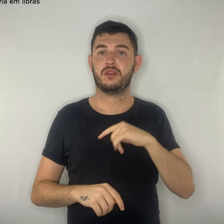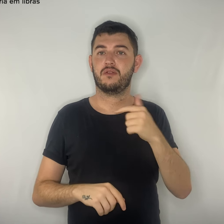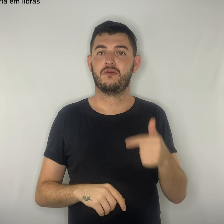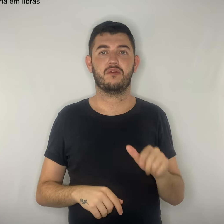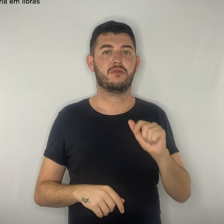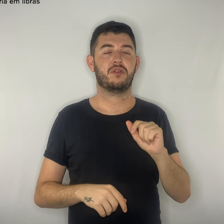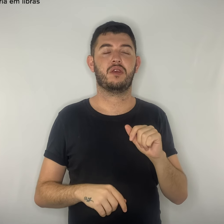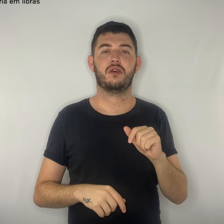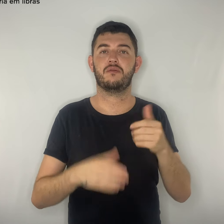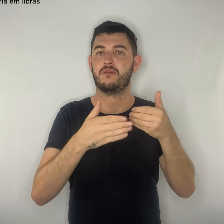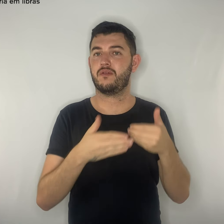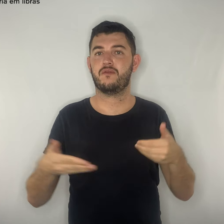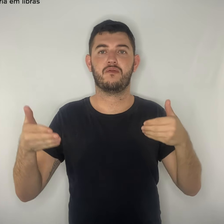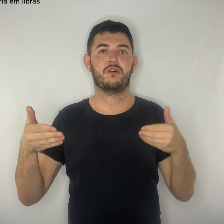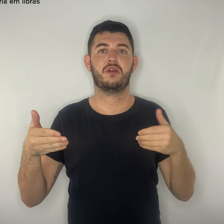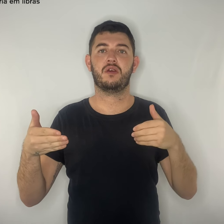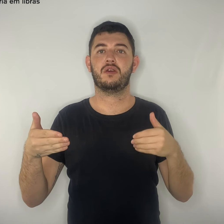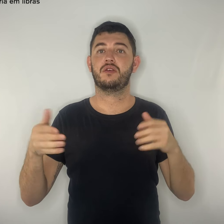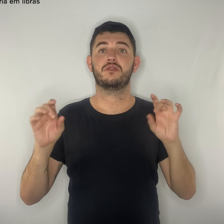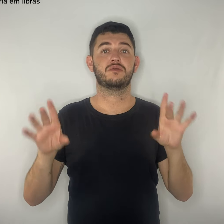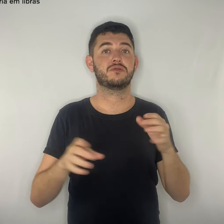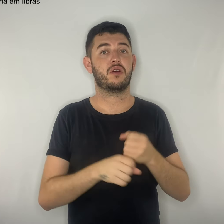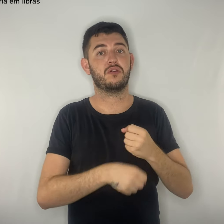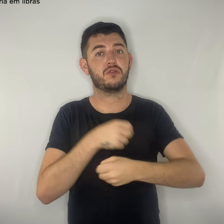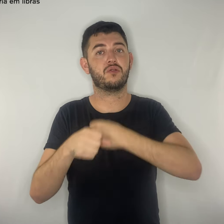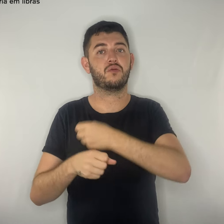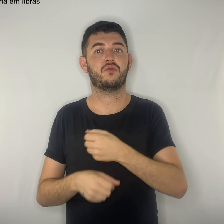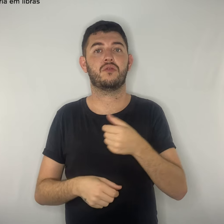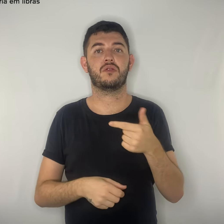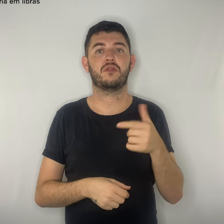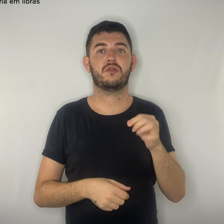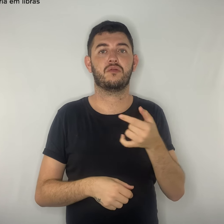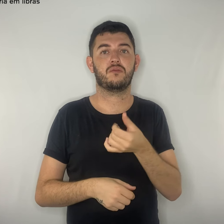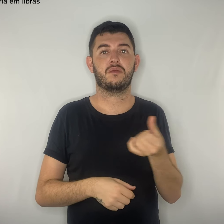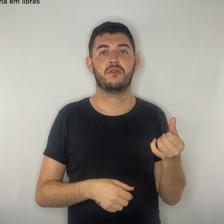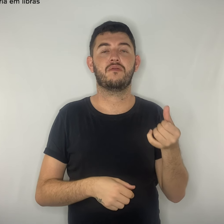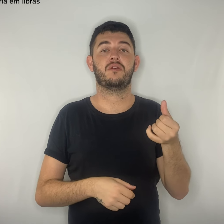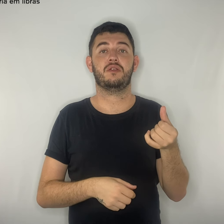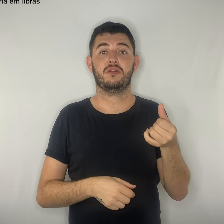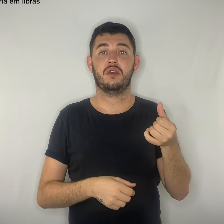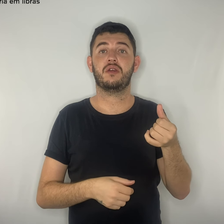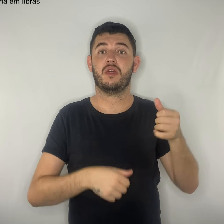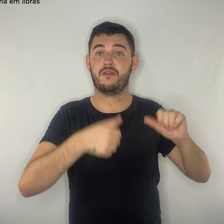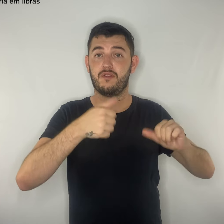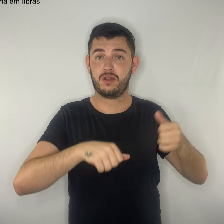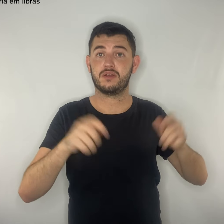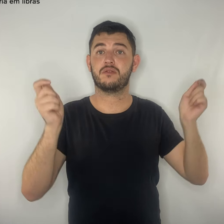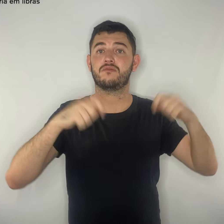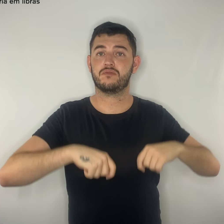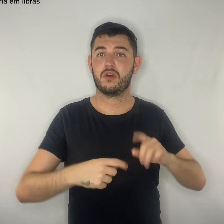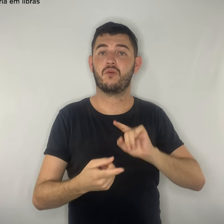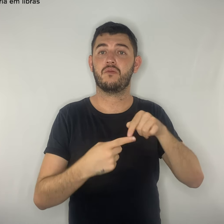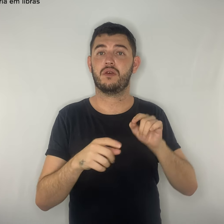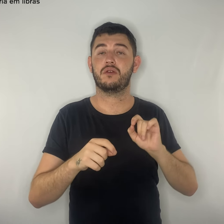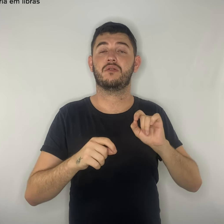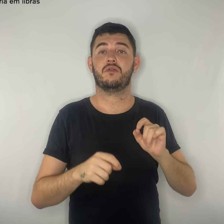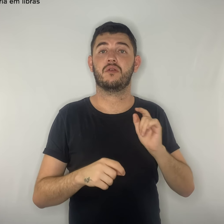oportunidade até o ano de 2026 de fazer o procedimento de aptidão